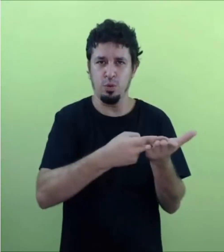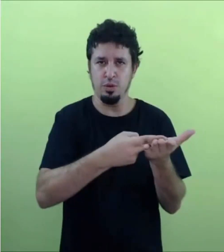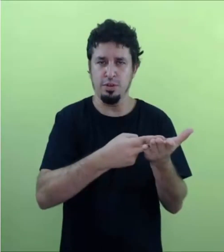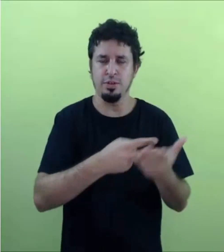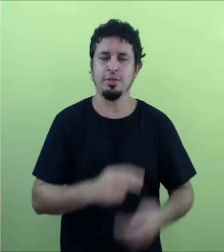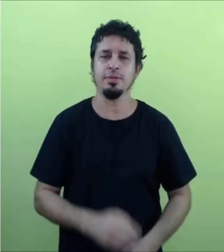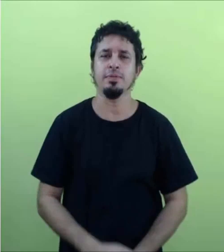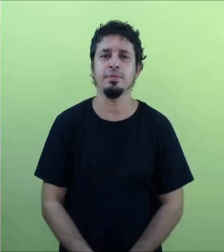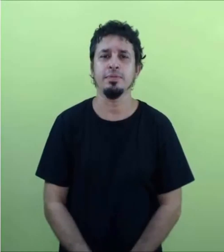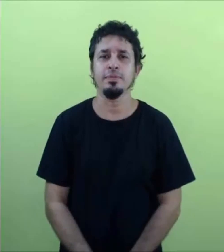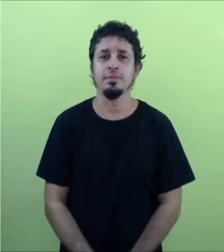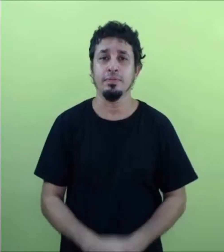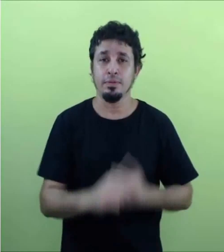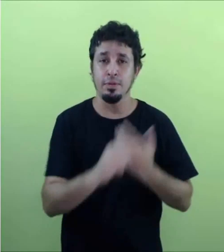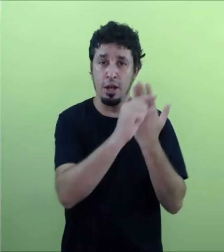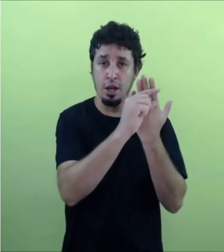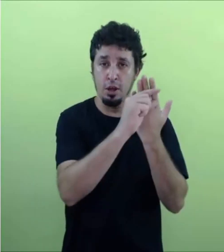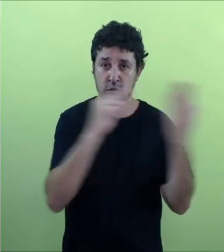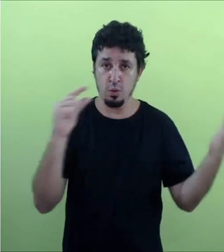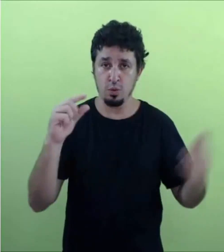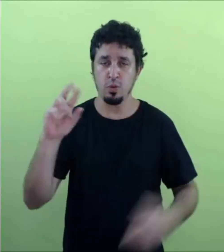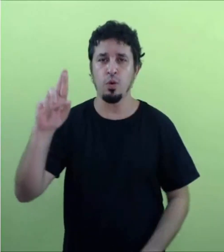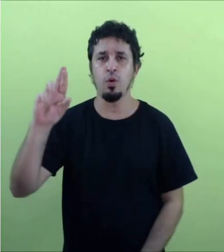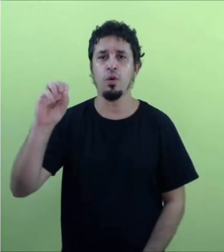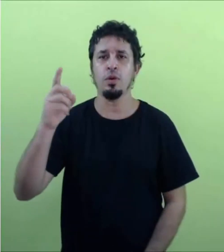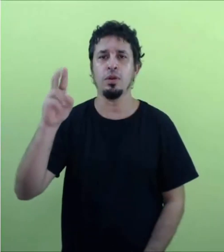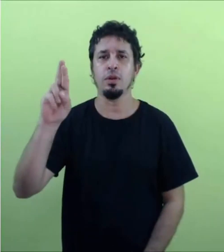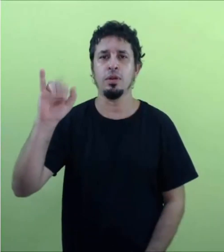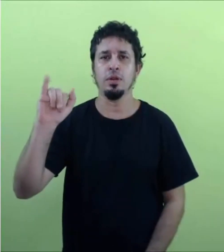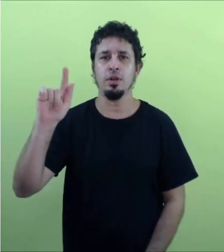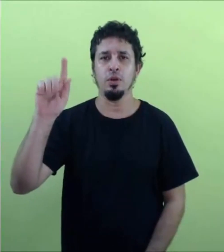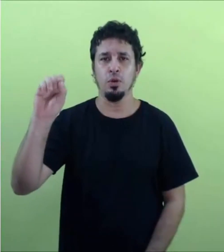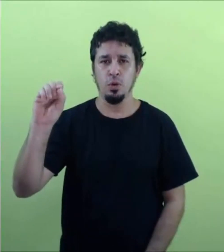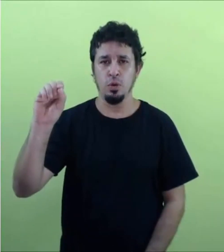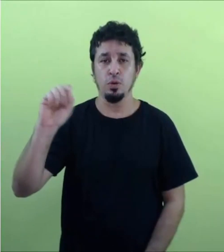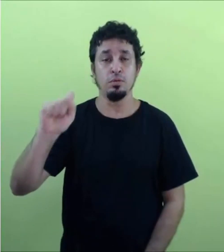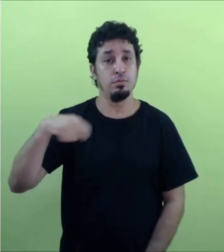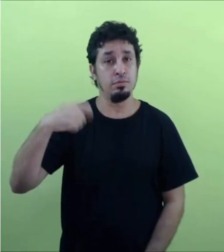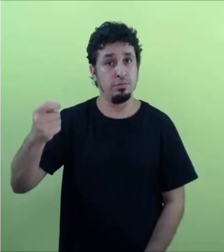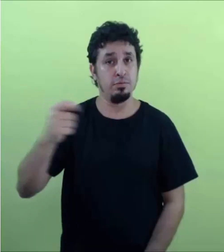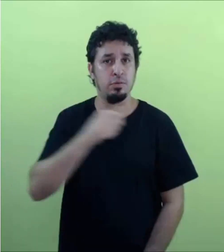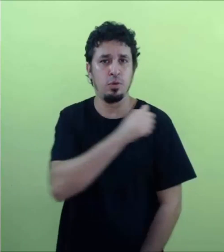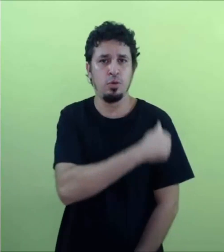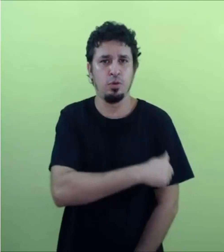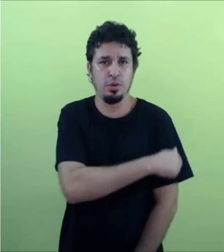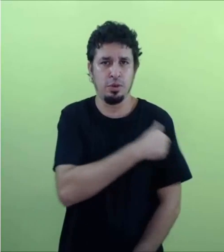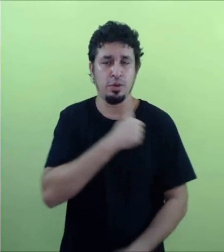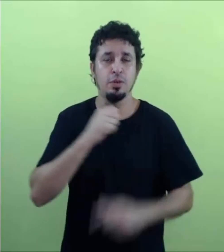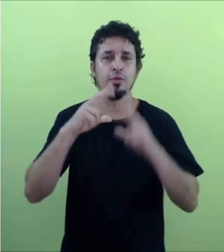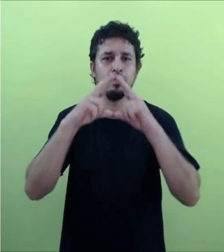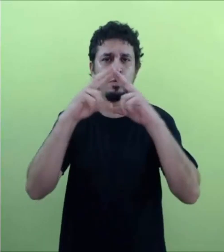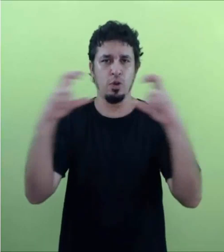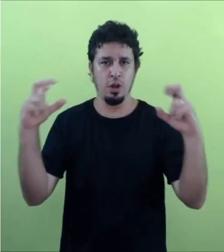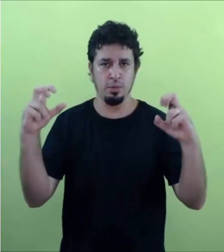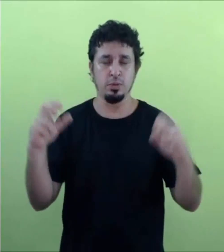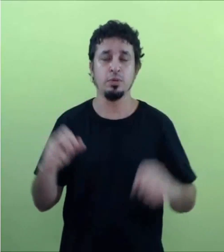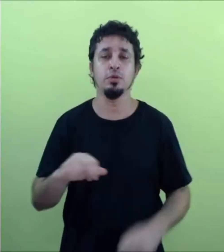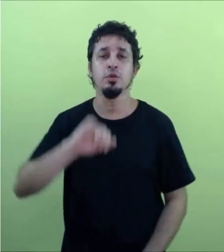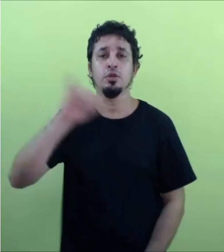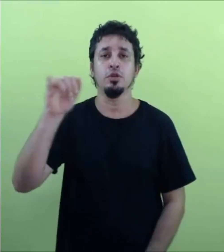referência para tradutores. Rodrigo Rosso Marques, Universidade Federal de Santa